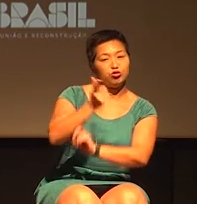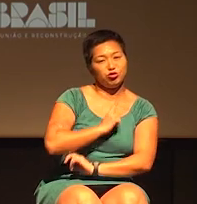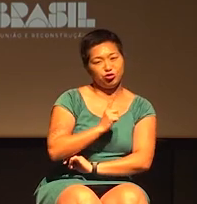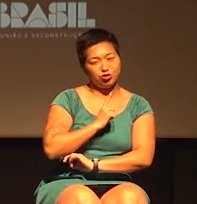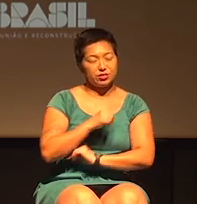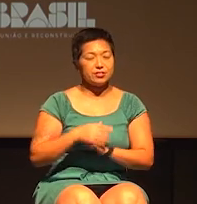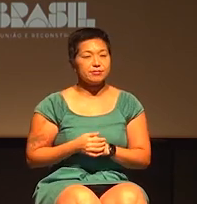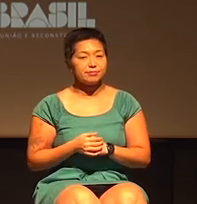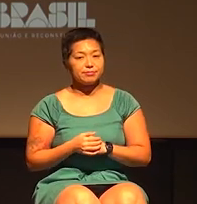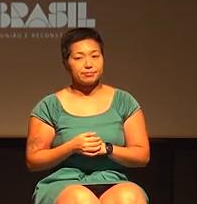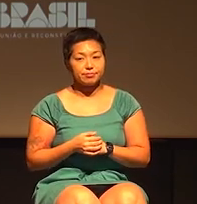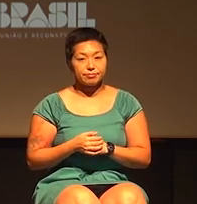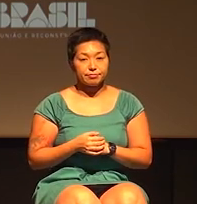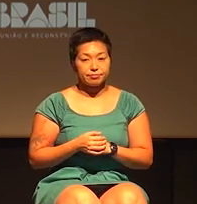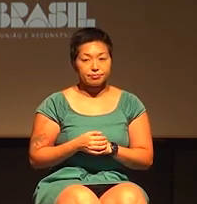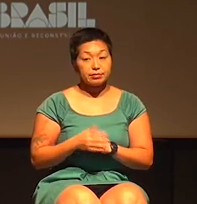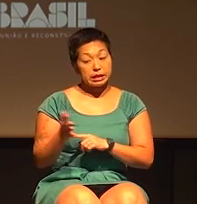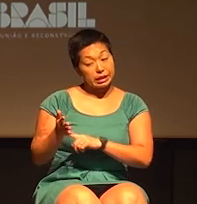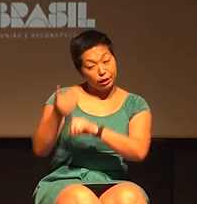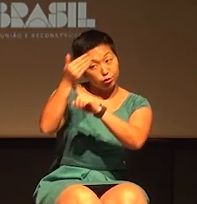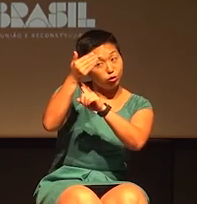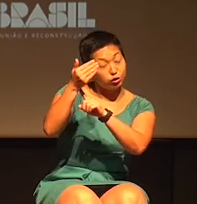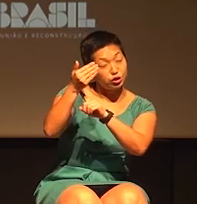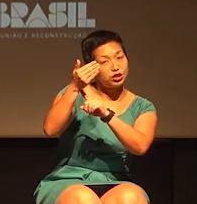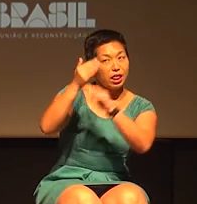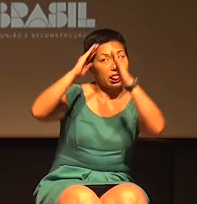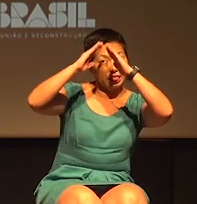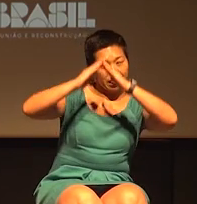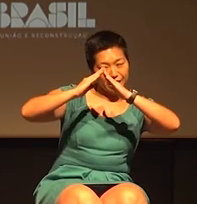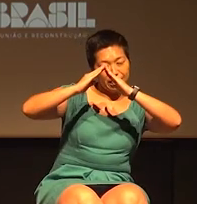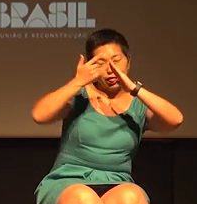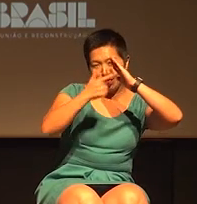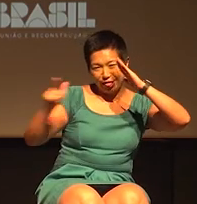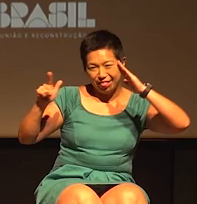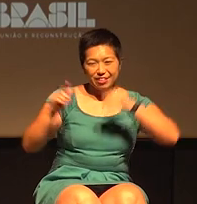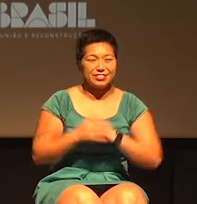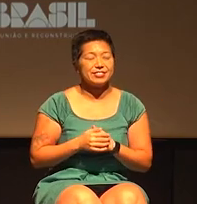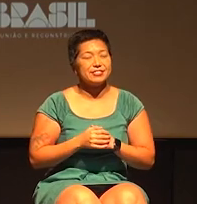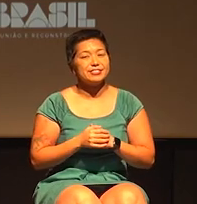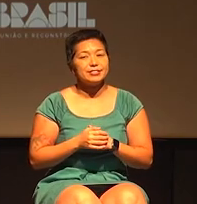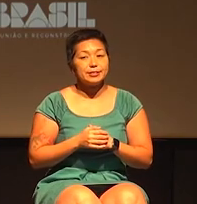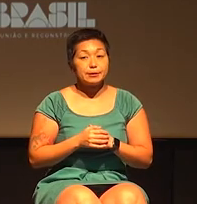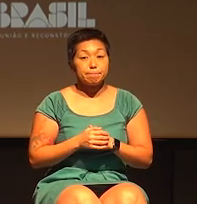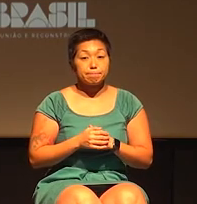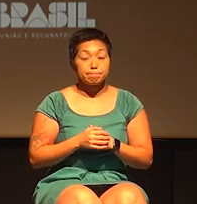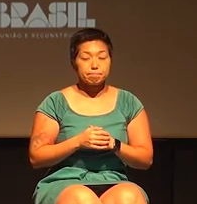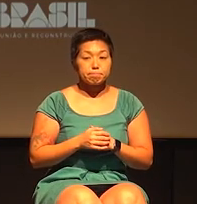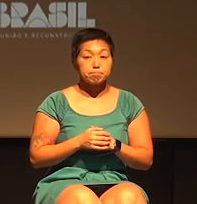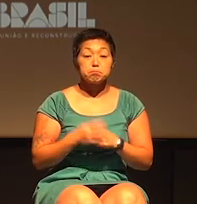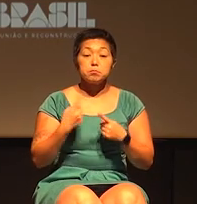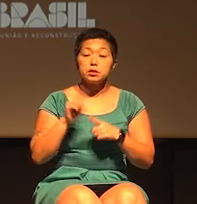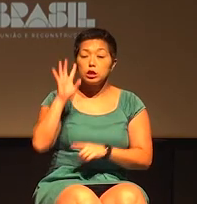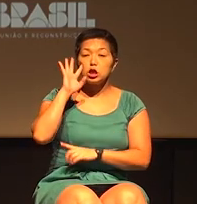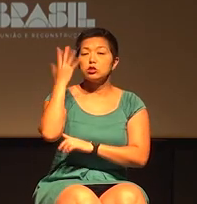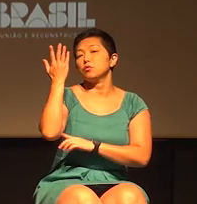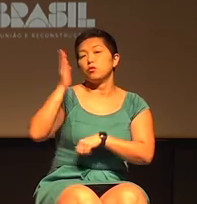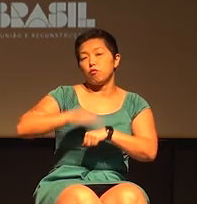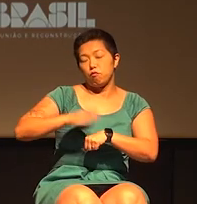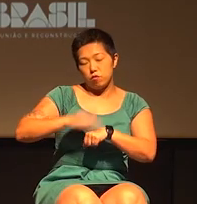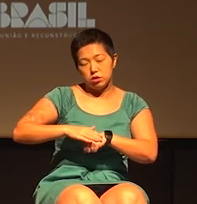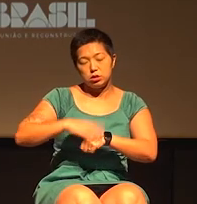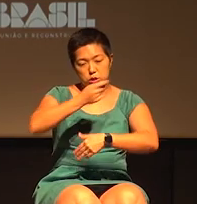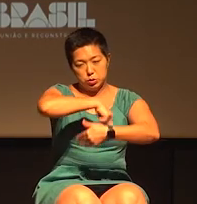aí quando a a tecnologia sem teto que a gente fala aí quando a gente resolveu fazer as cozinhas